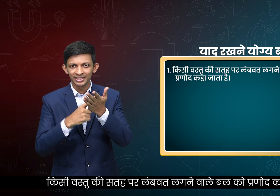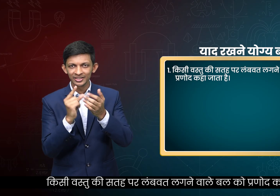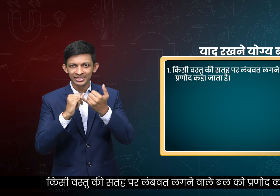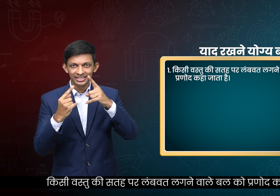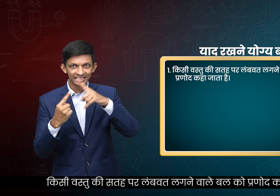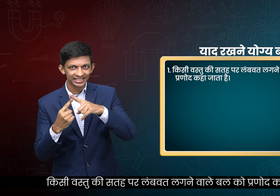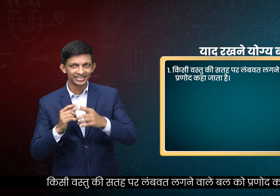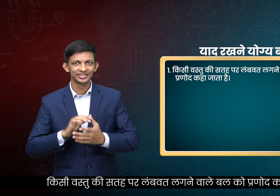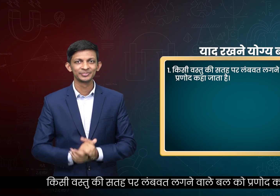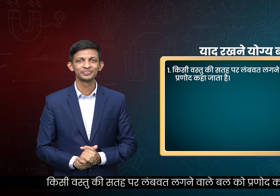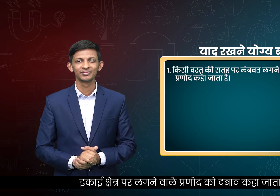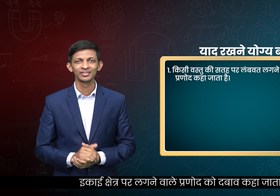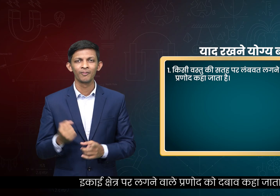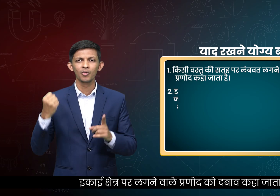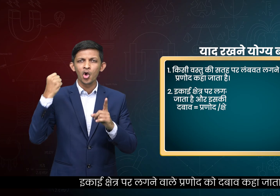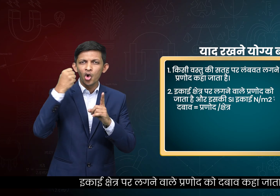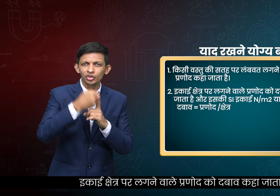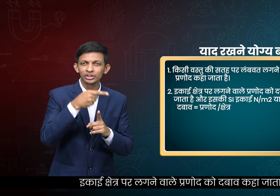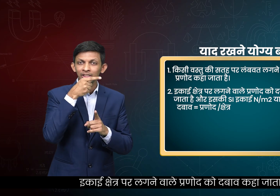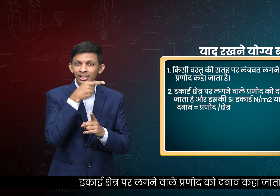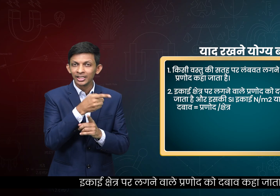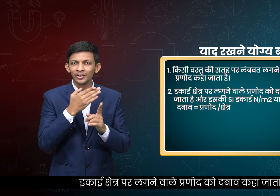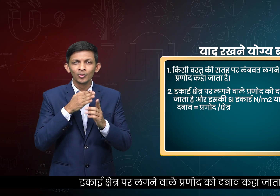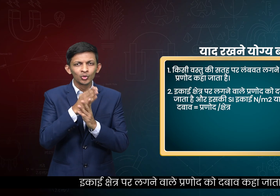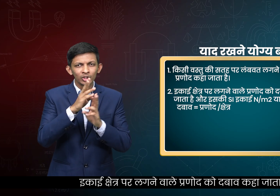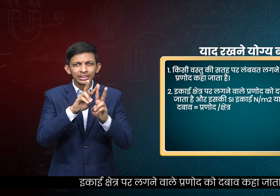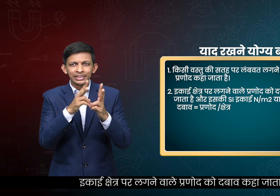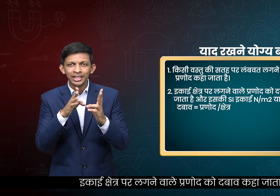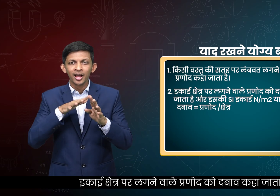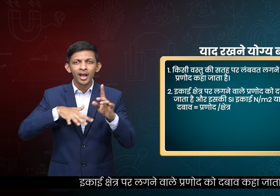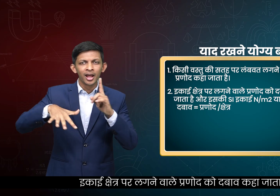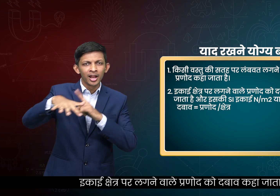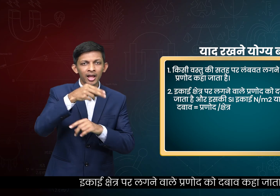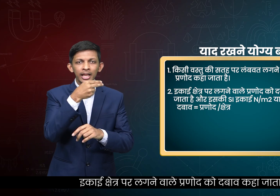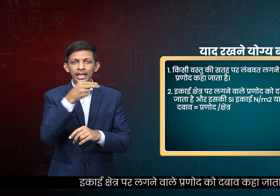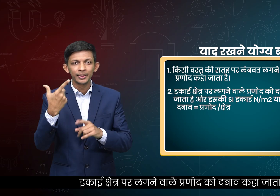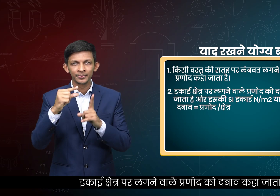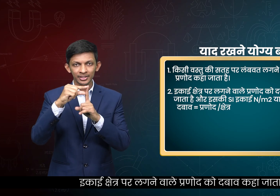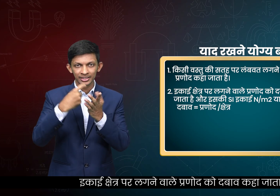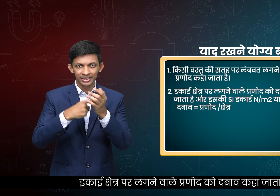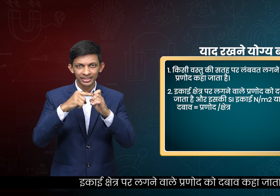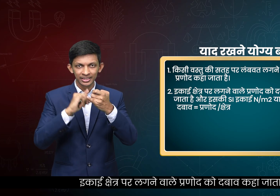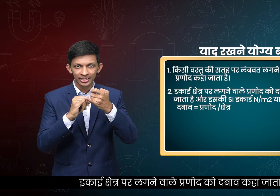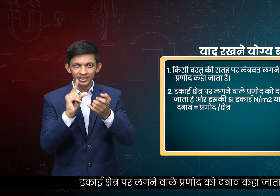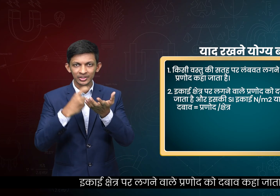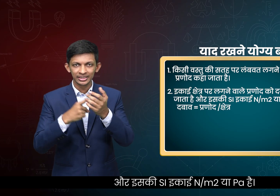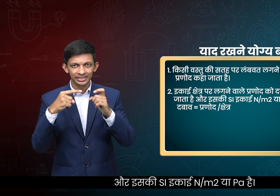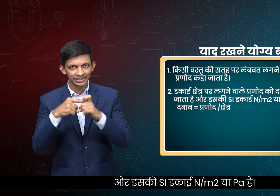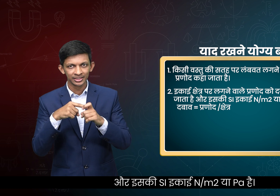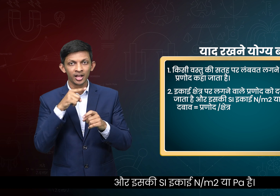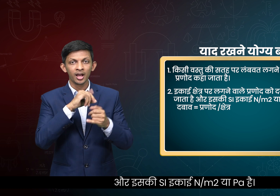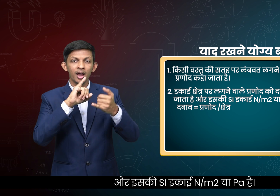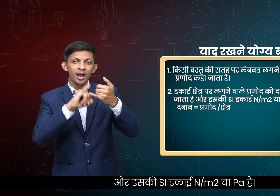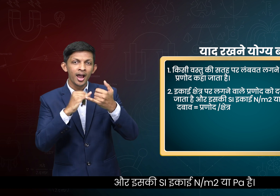को प्रणोद कहा जाता है। 2, इकाई क्षेत्र पर लगने वाले प्रणोद को दबाव कहा जाता है